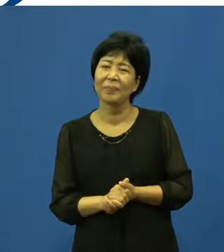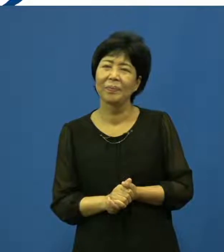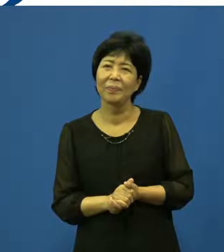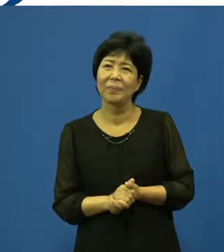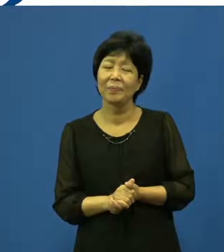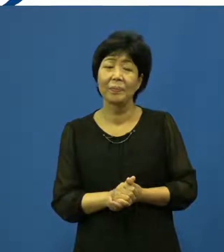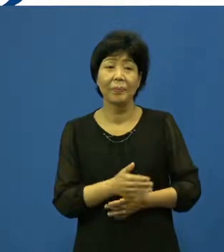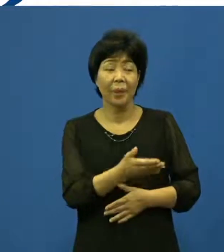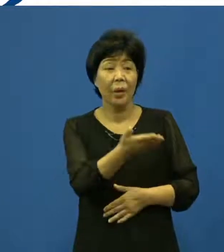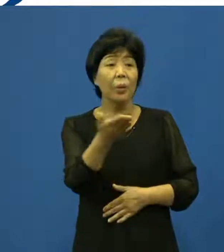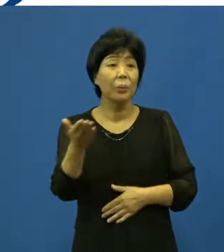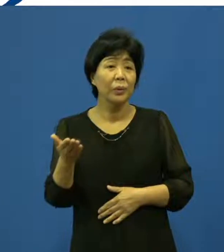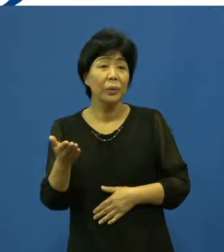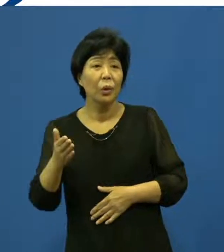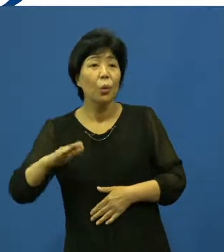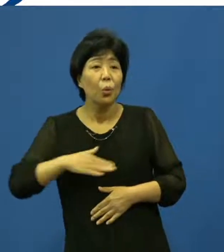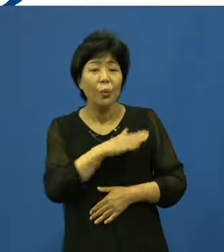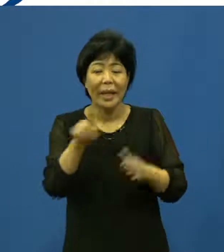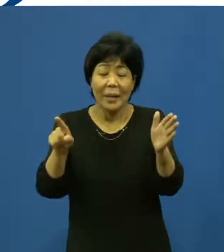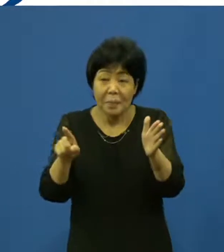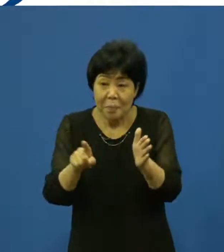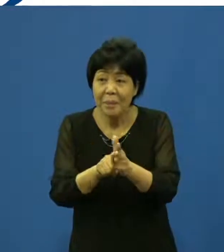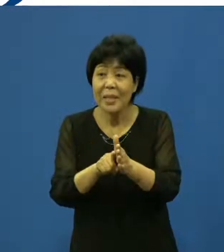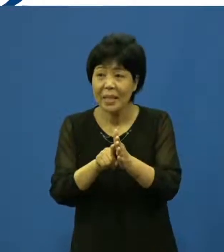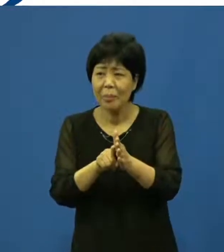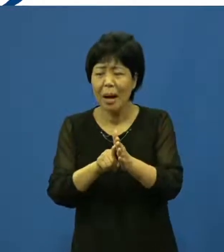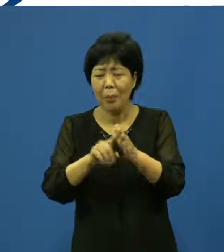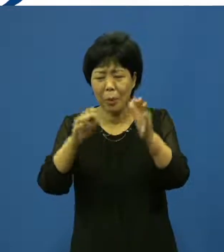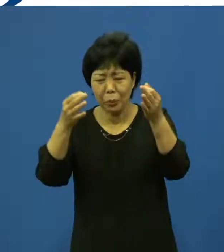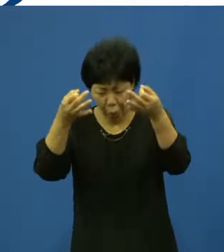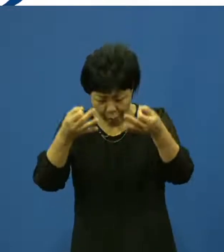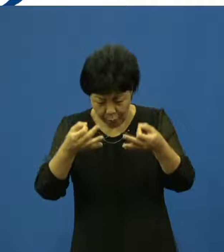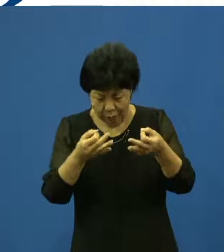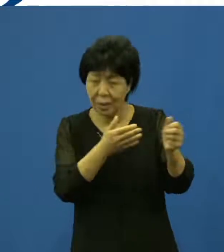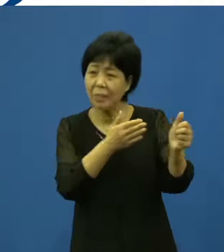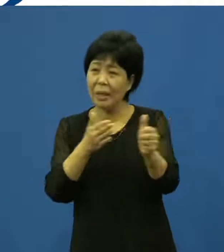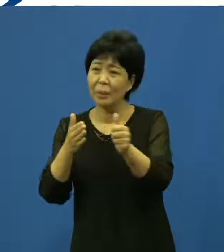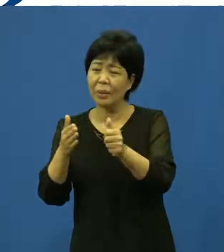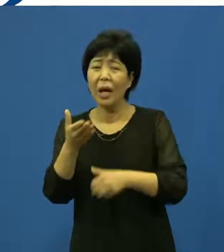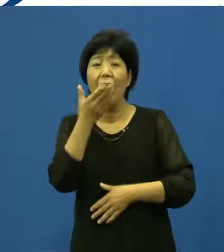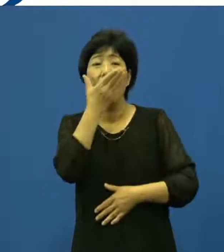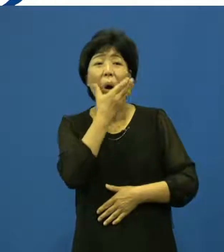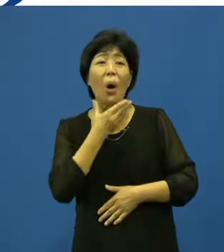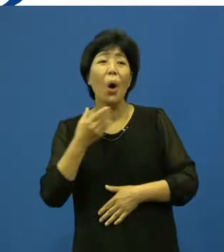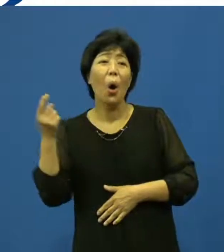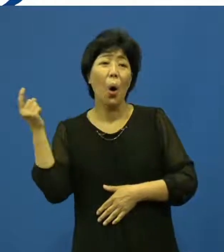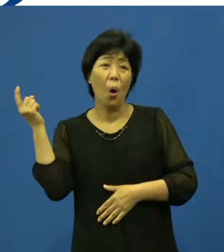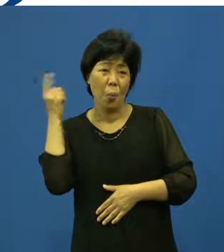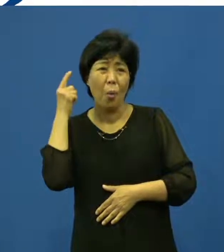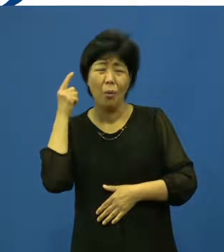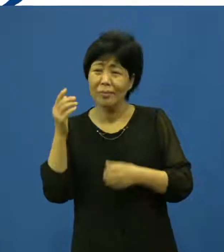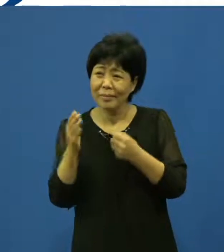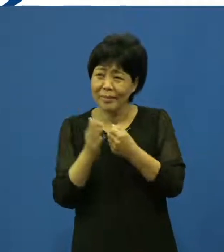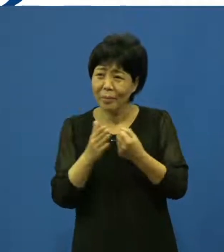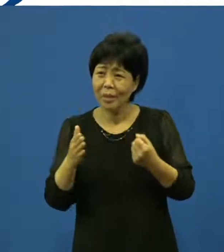자, 여러분, 한번 우리 신앙을 자세히 한번 점검해 보셔야 됩니다. 복음 앞에 내가 얼마나 기뻐했던가.